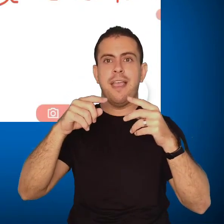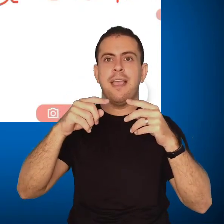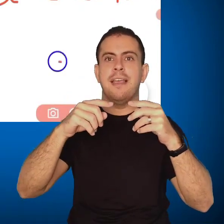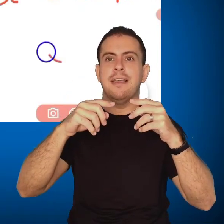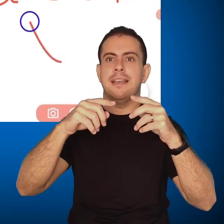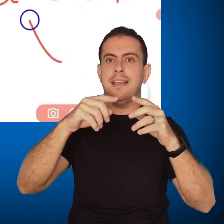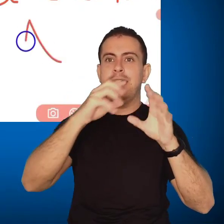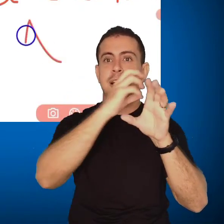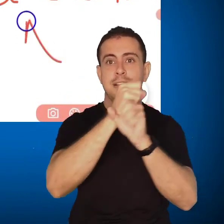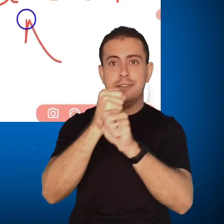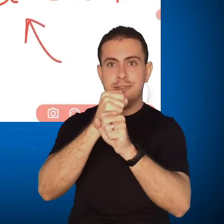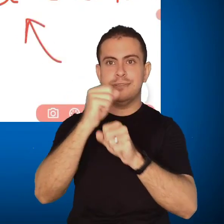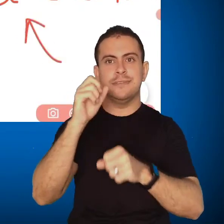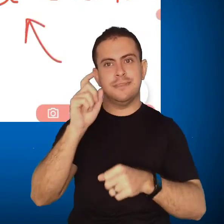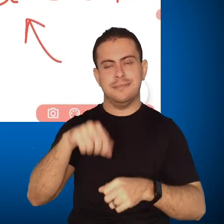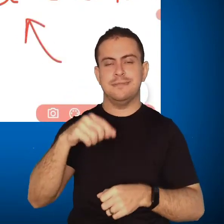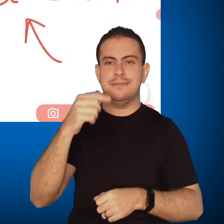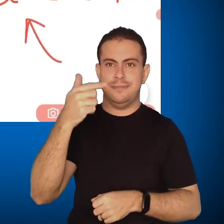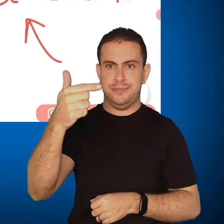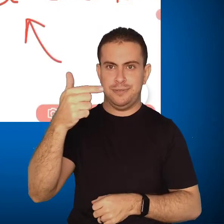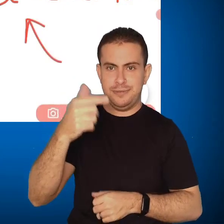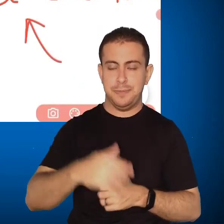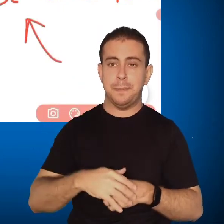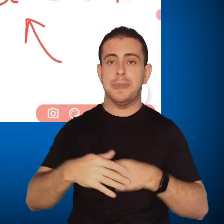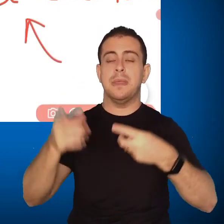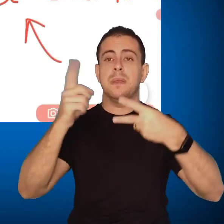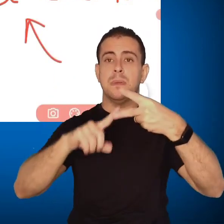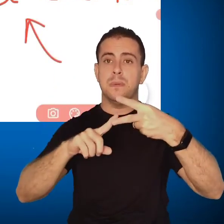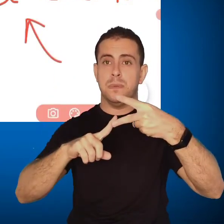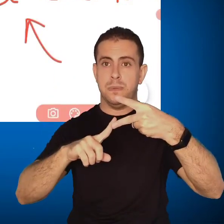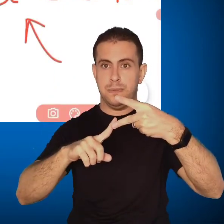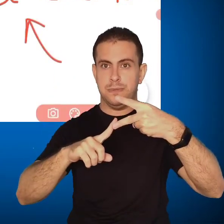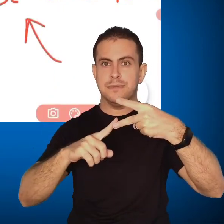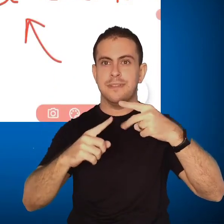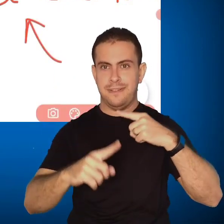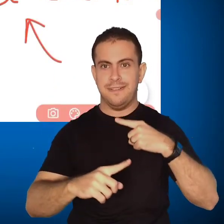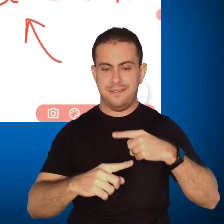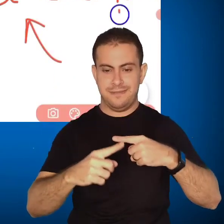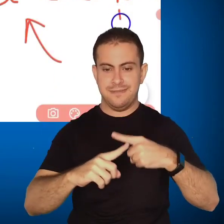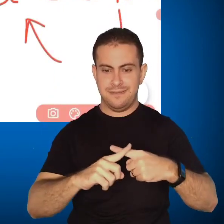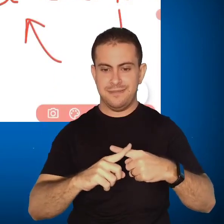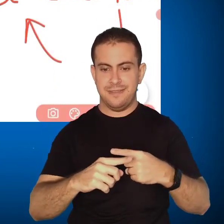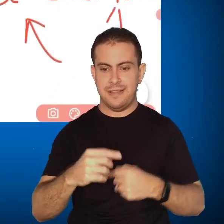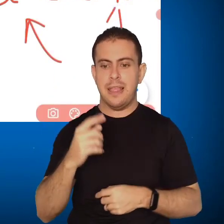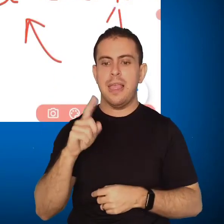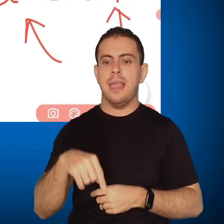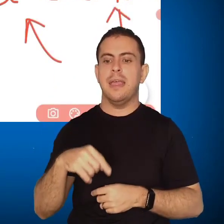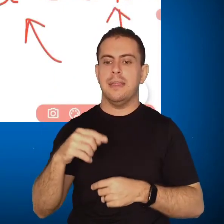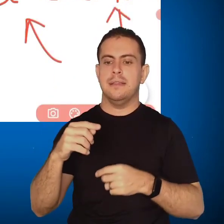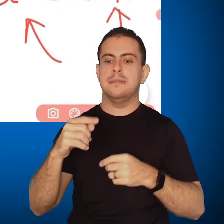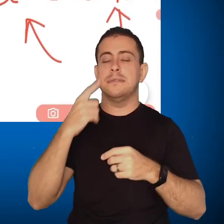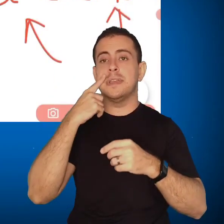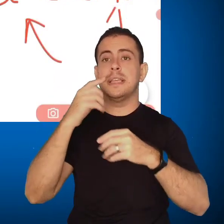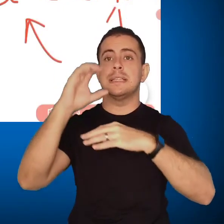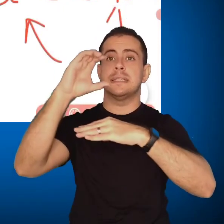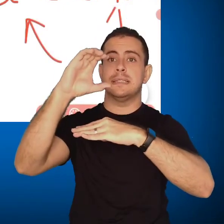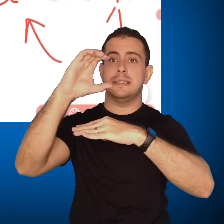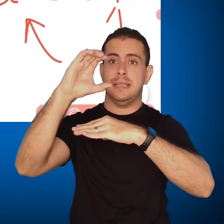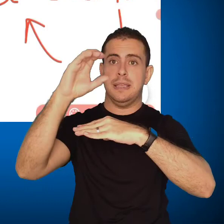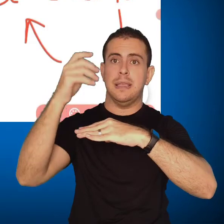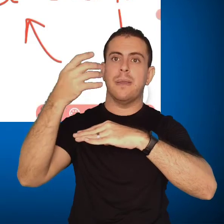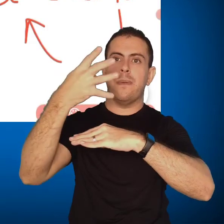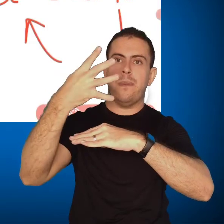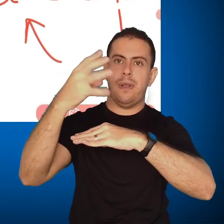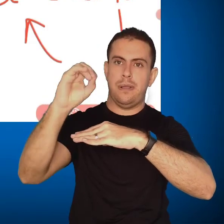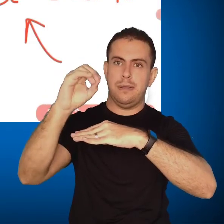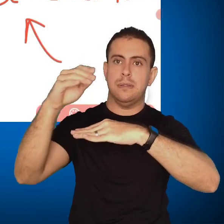dessa equação aqui do segundo grau. E o produto das raízes, c sobre a, você está vendo aqui que o c, olha, 40, né?